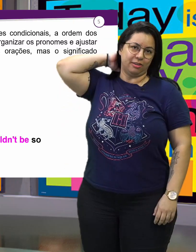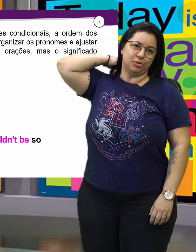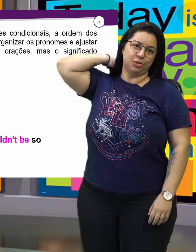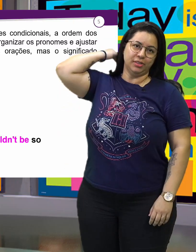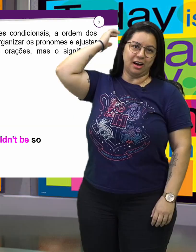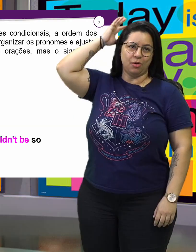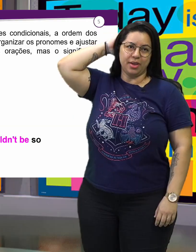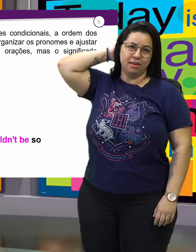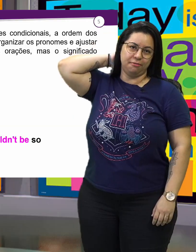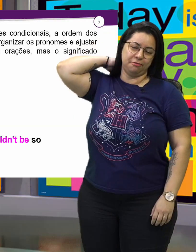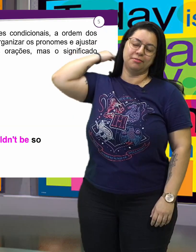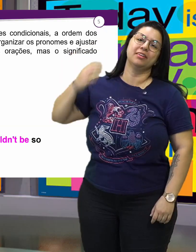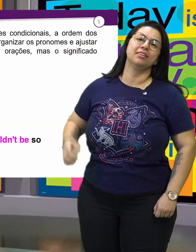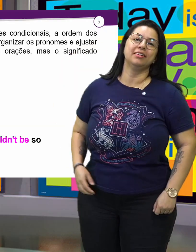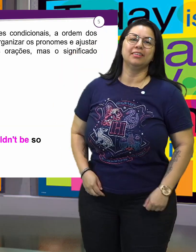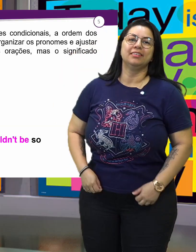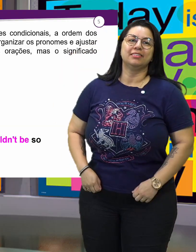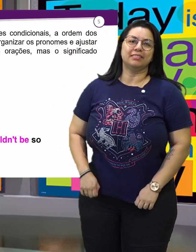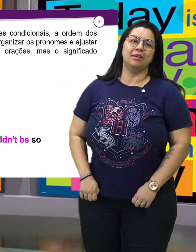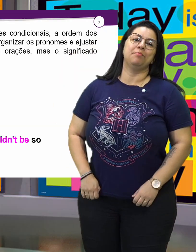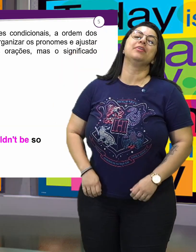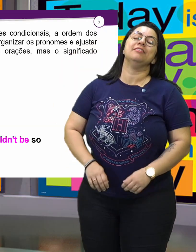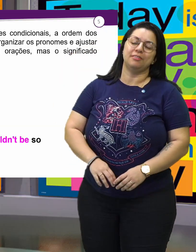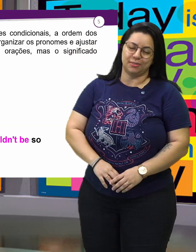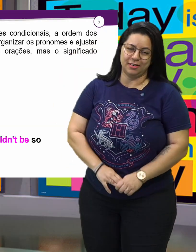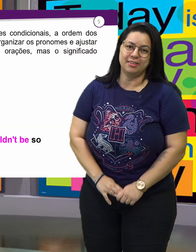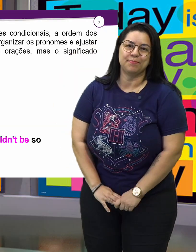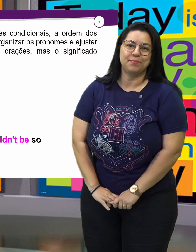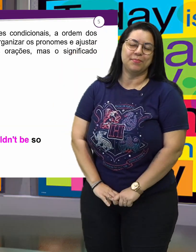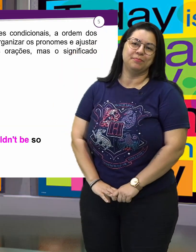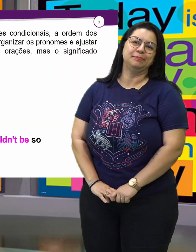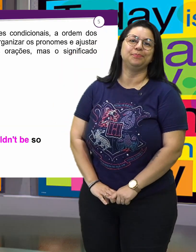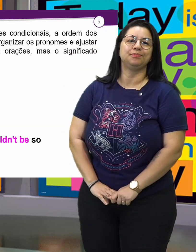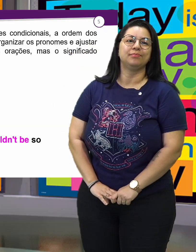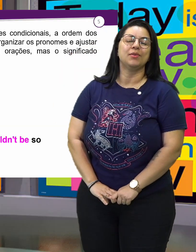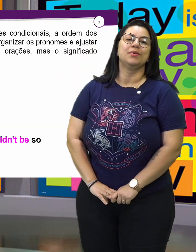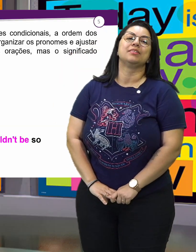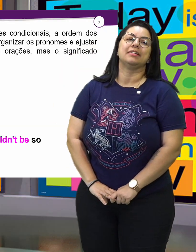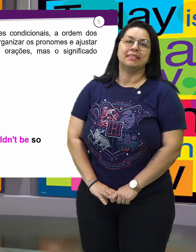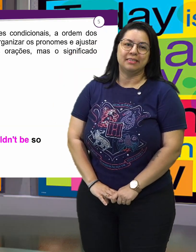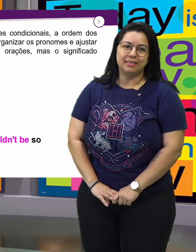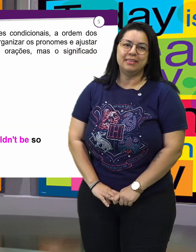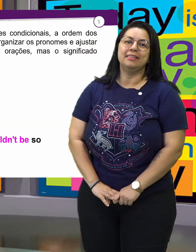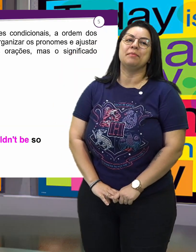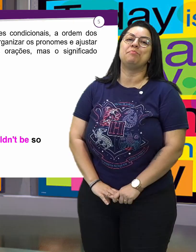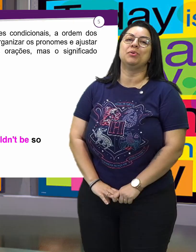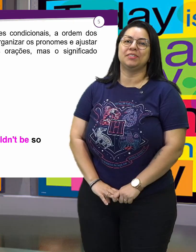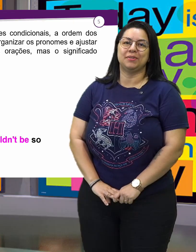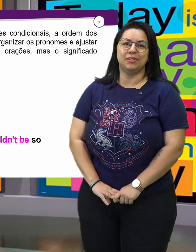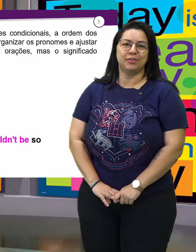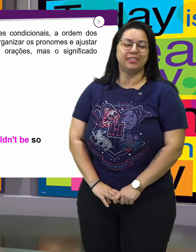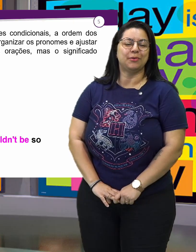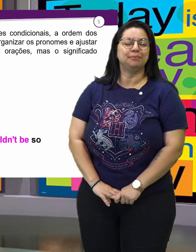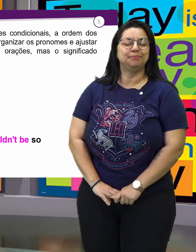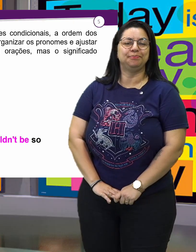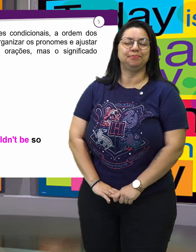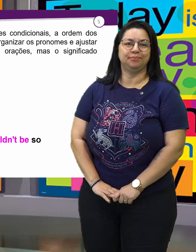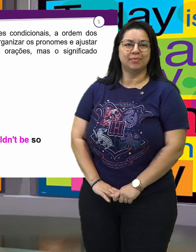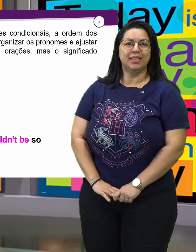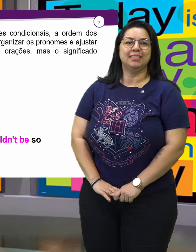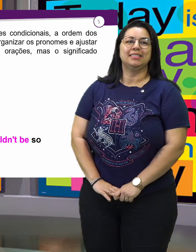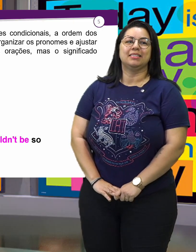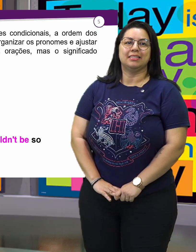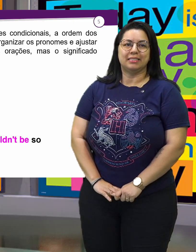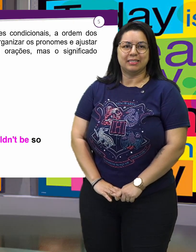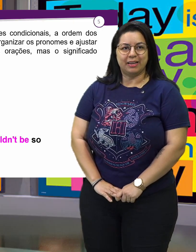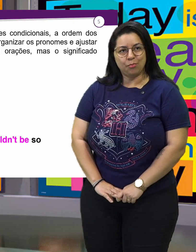condicional. E depois o resultado. Isso aí. Aqui você tem o resultado e depois a condicional. Qual é a diferença